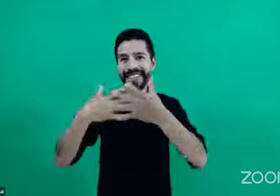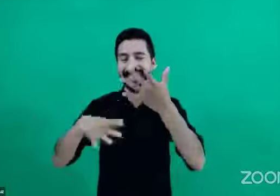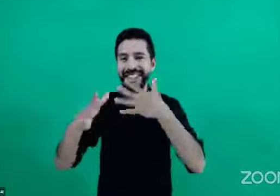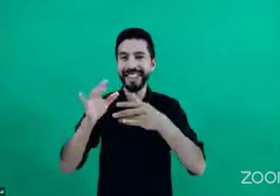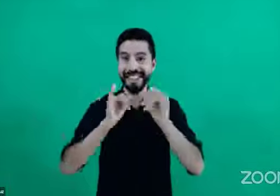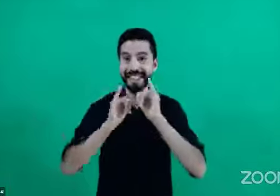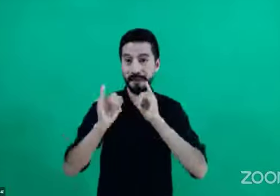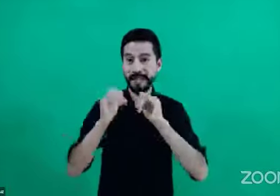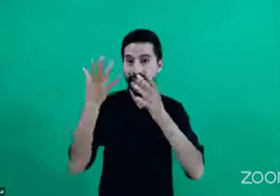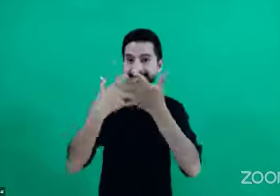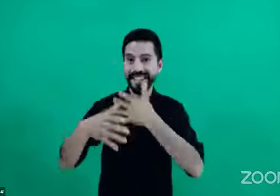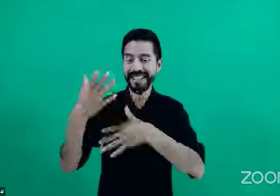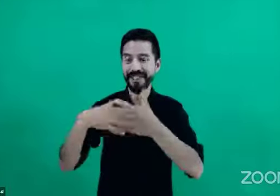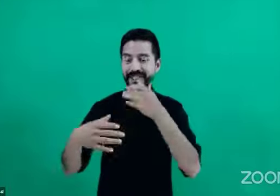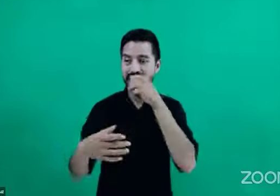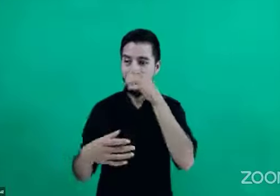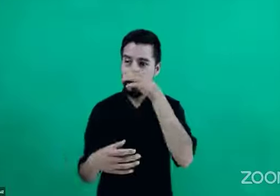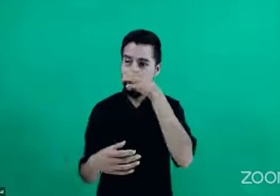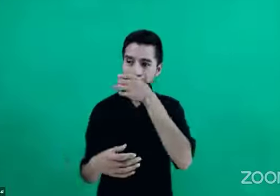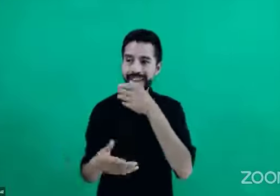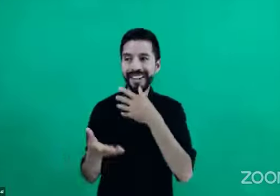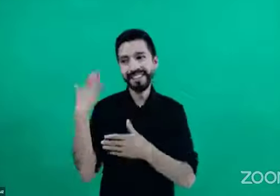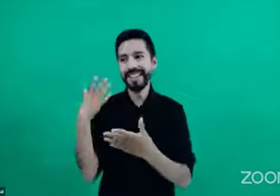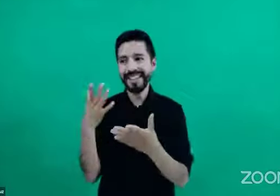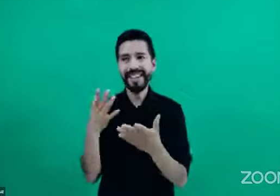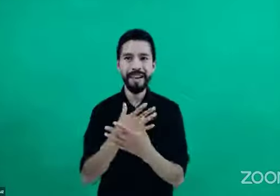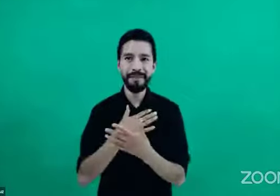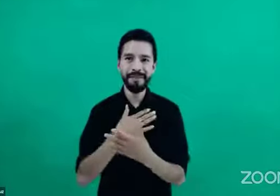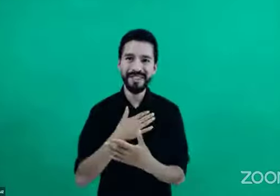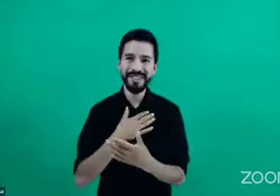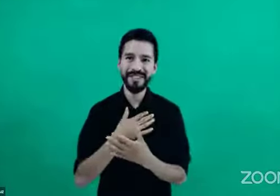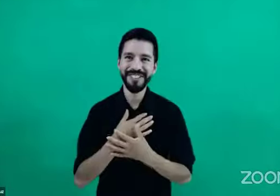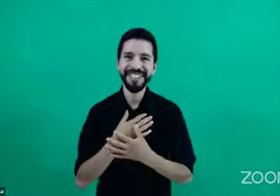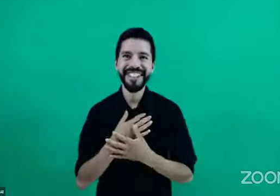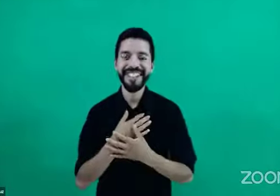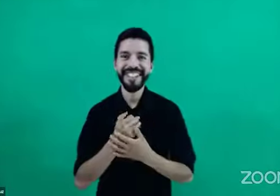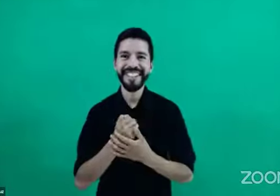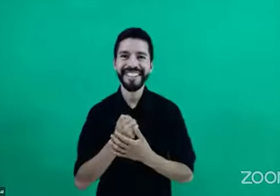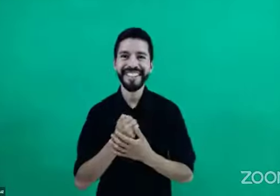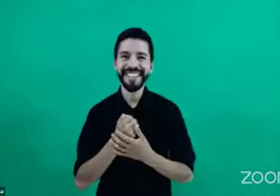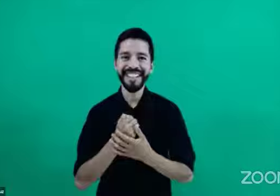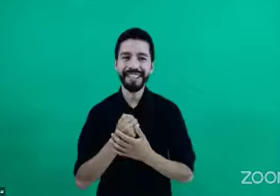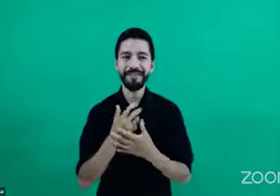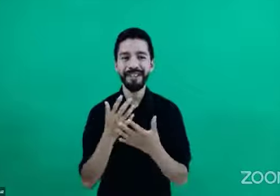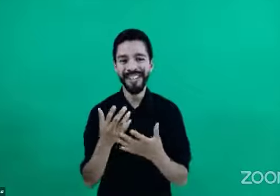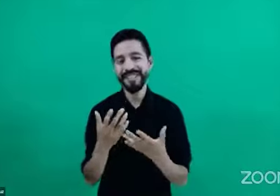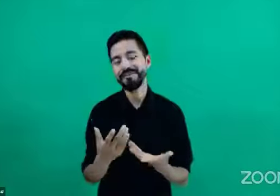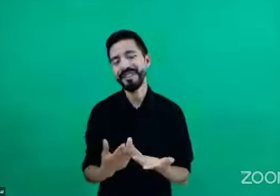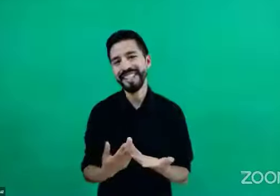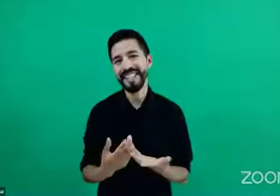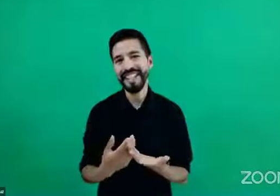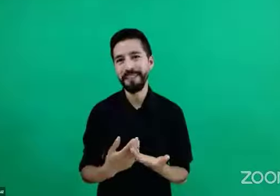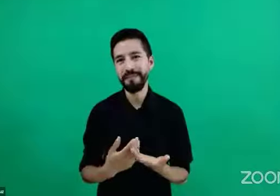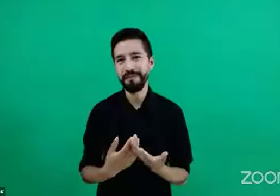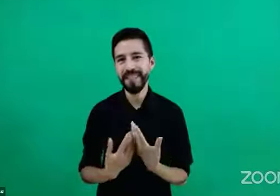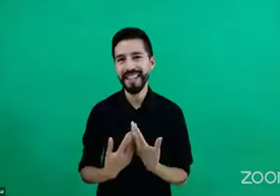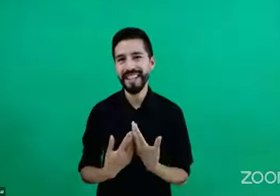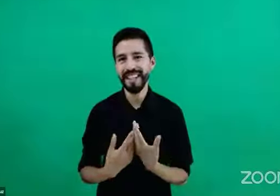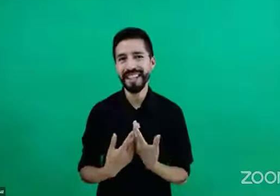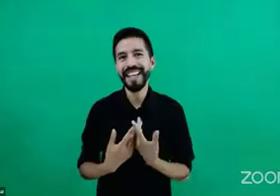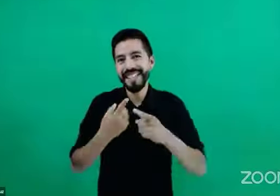poder interpretar las canciones. Antes lo hacía para mí mismo, por el hecho, pues sí,